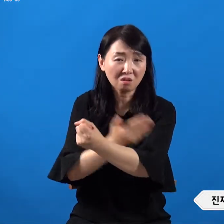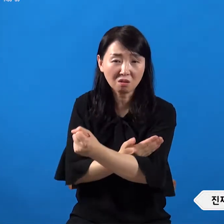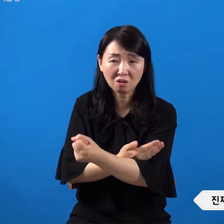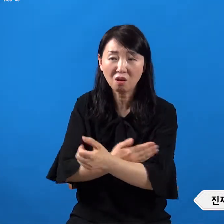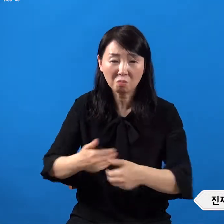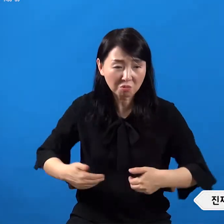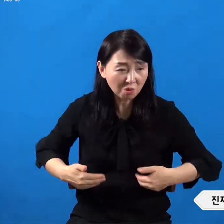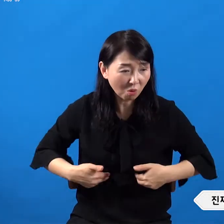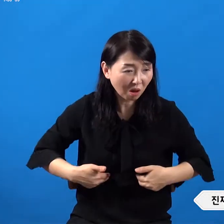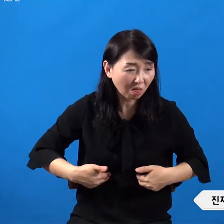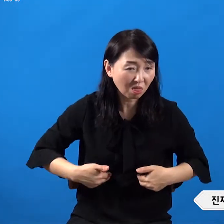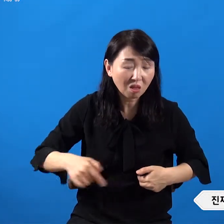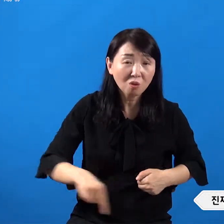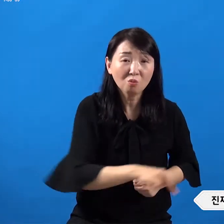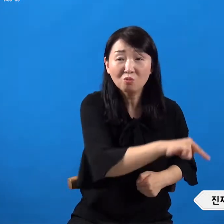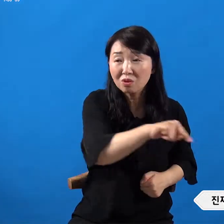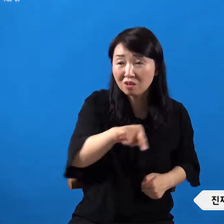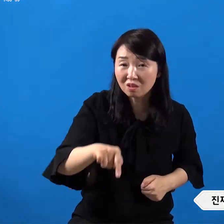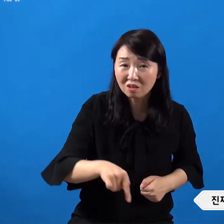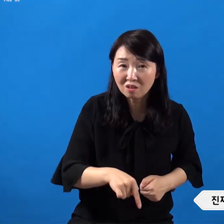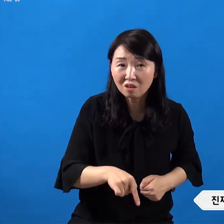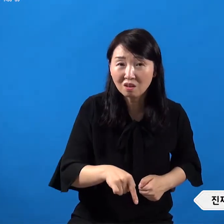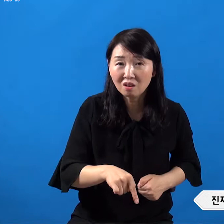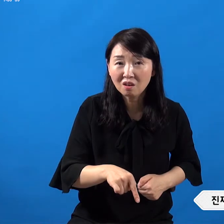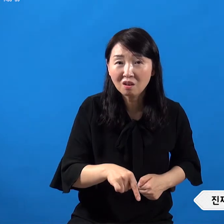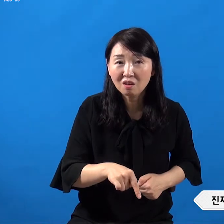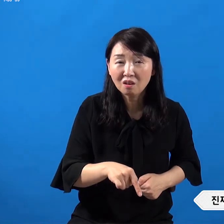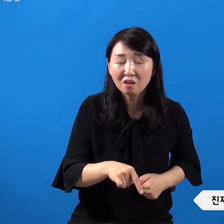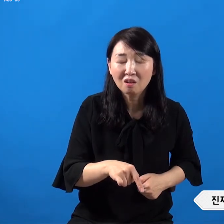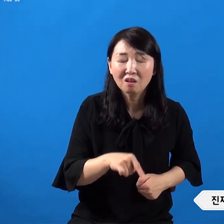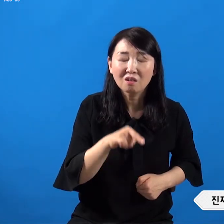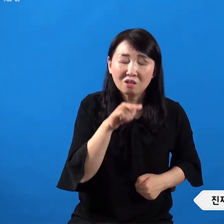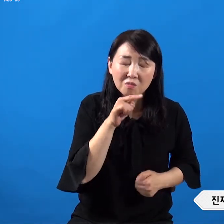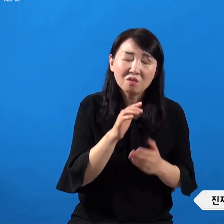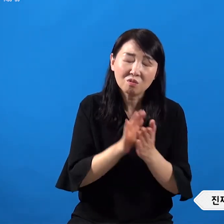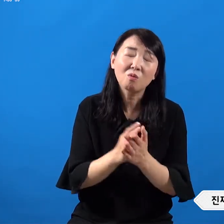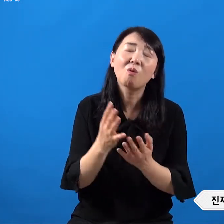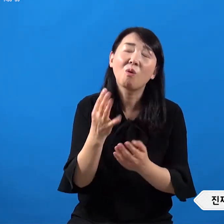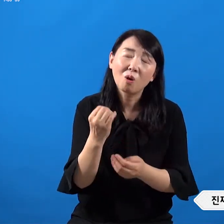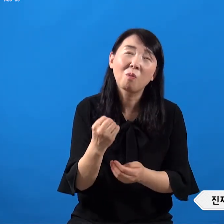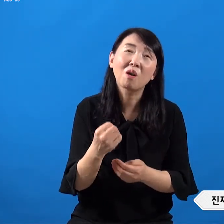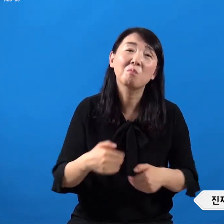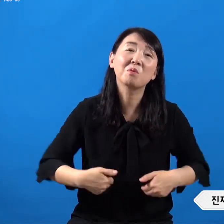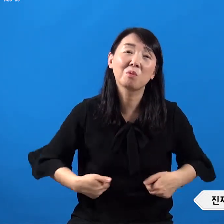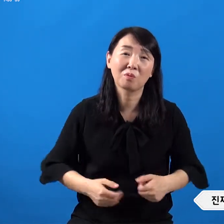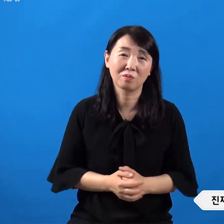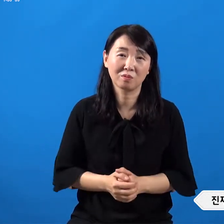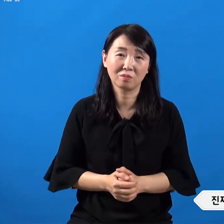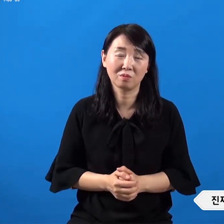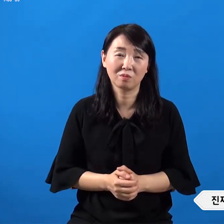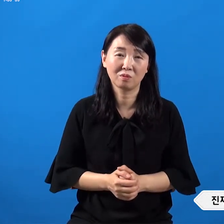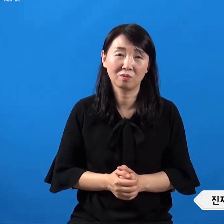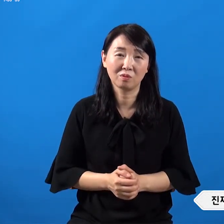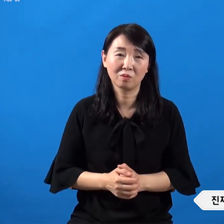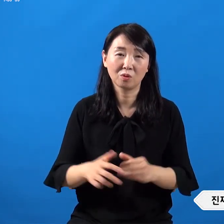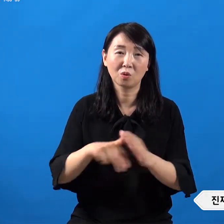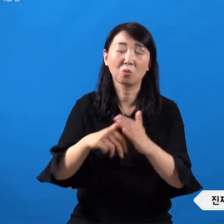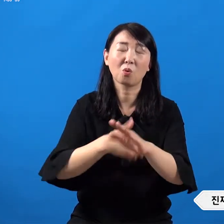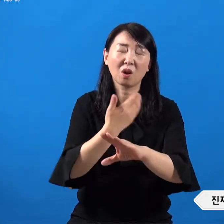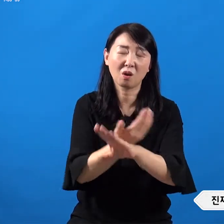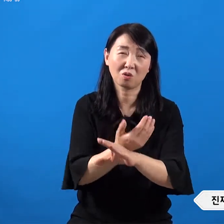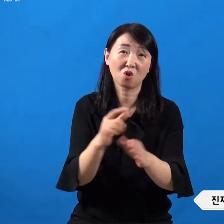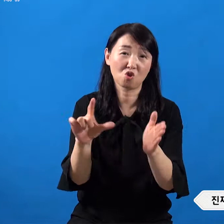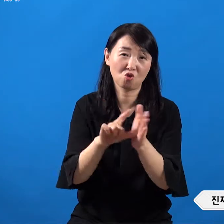능력이 필요한 여러분과 제가 얼마나 기도해야 할까요? 종교개혁을 이루었던